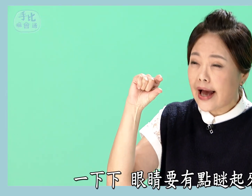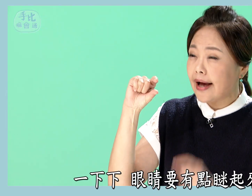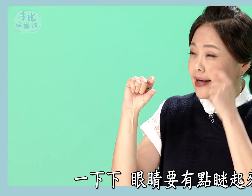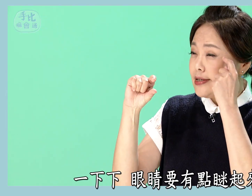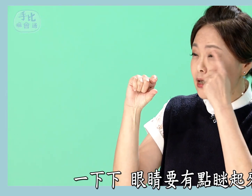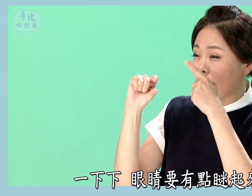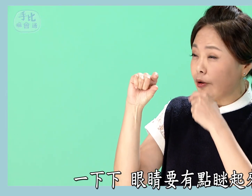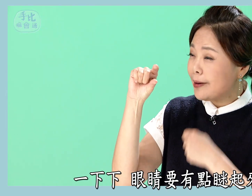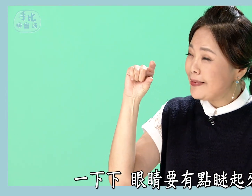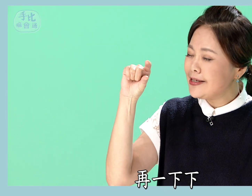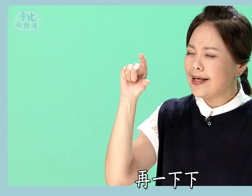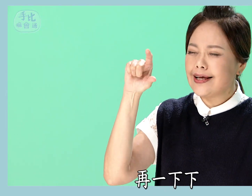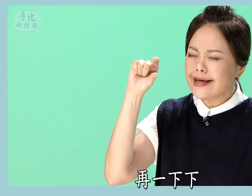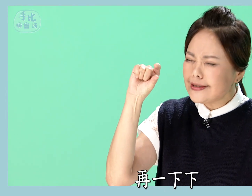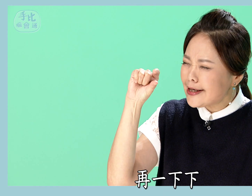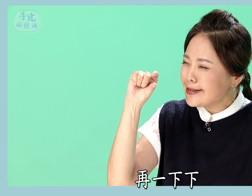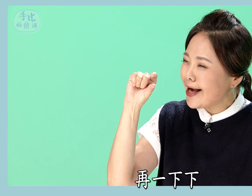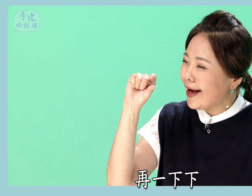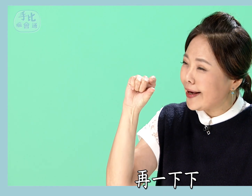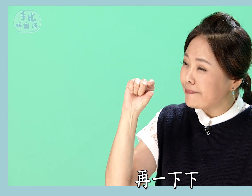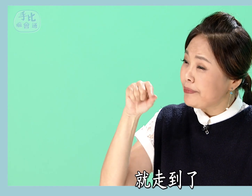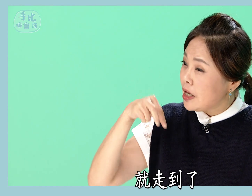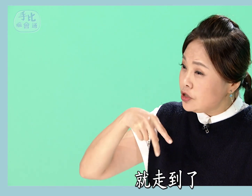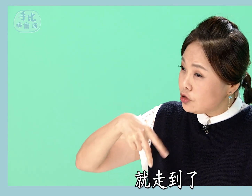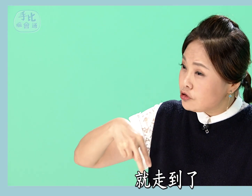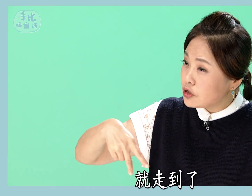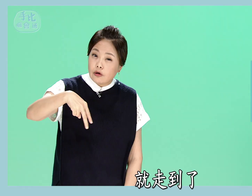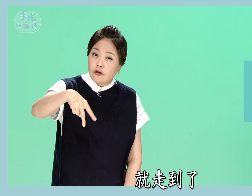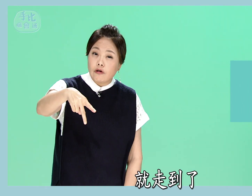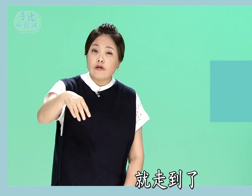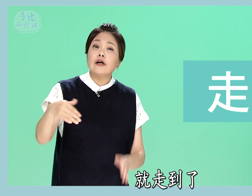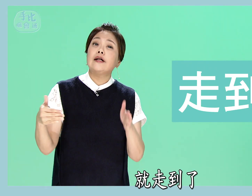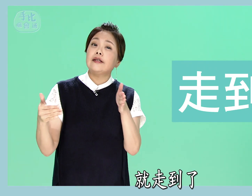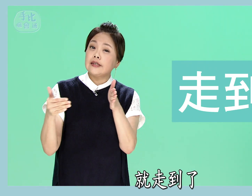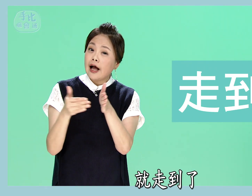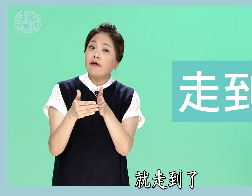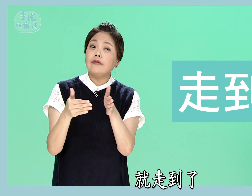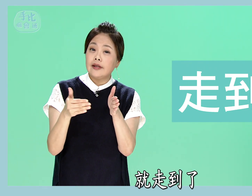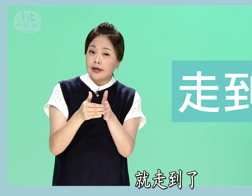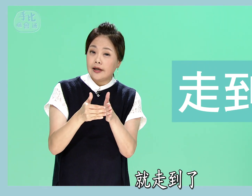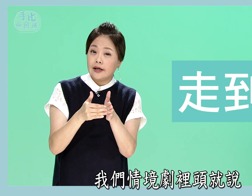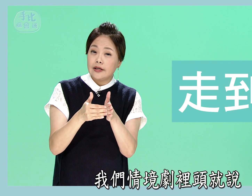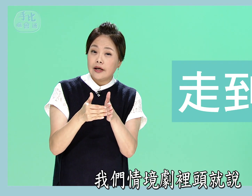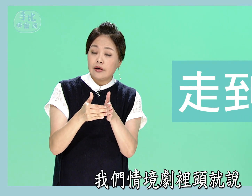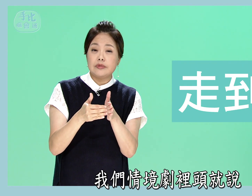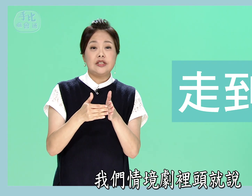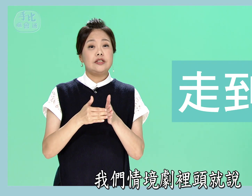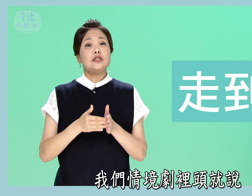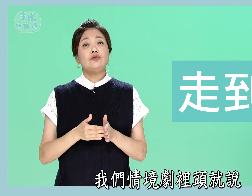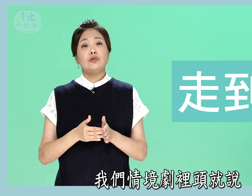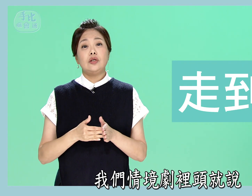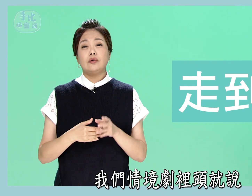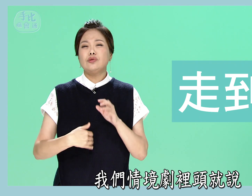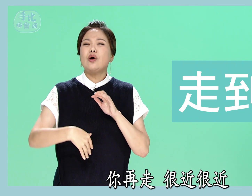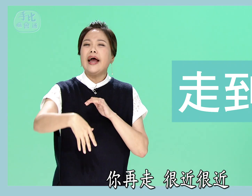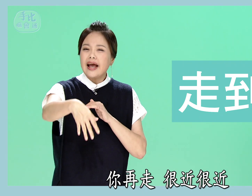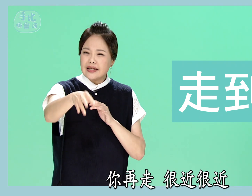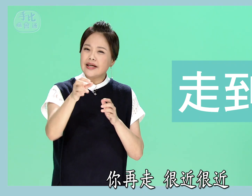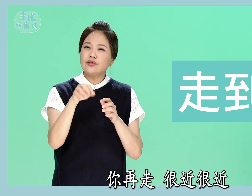眼睛要有点眯起来，再一下下就走到了。我们情境剧里头就说，哎呀，你在走很